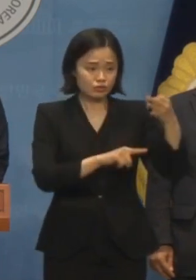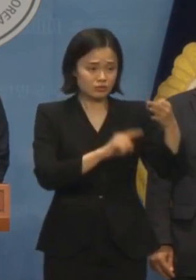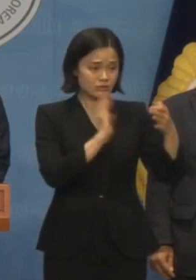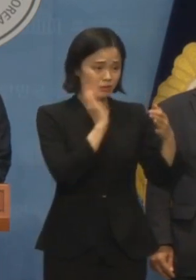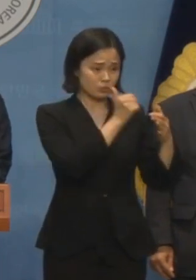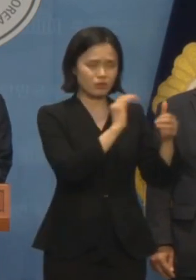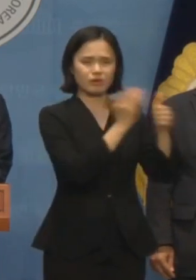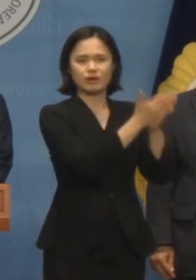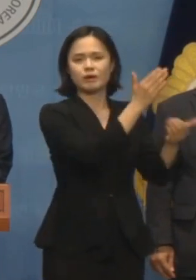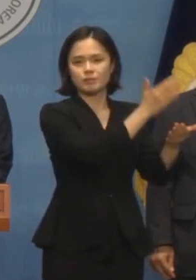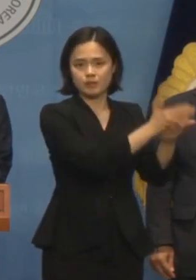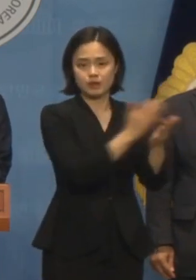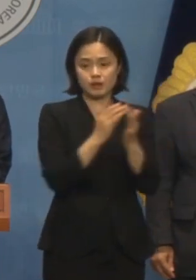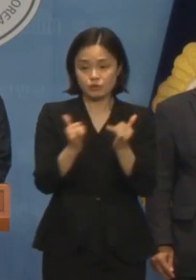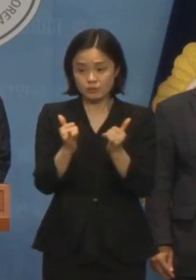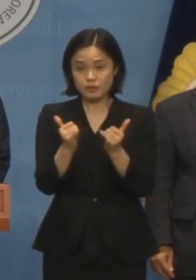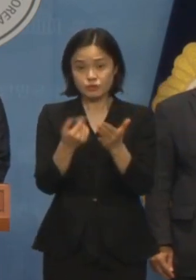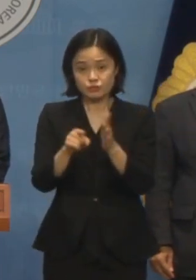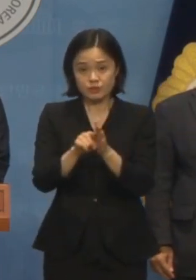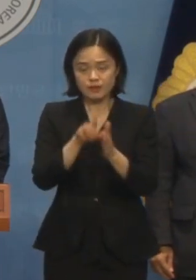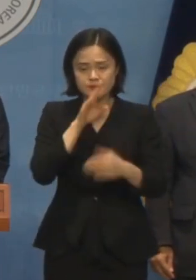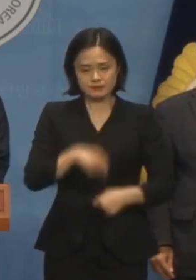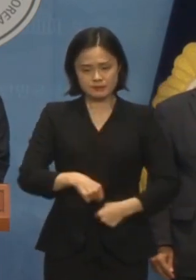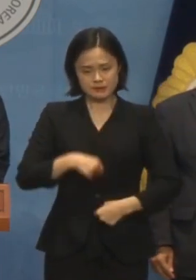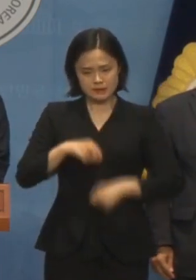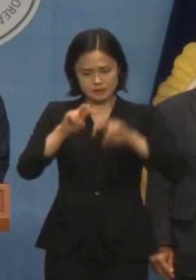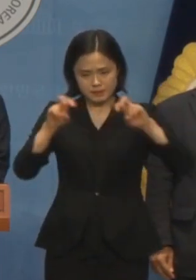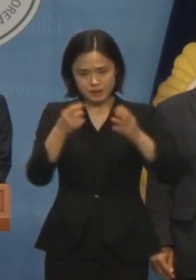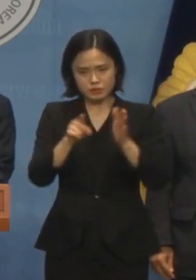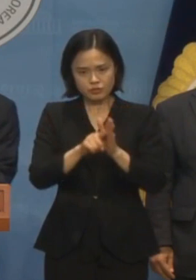겸허히 진실을 밝히는 데 협력하십시오.